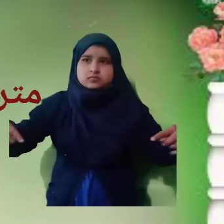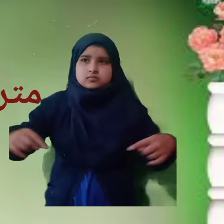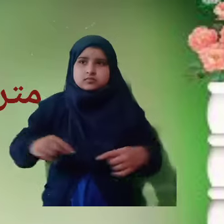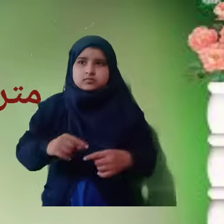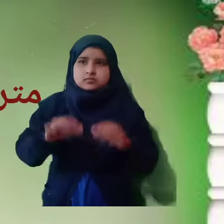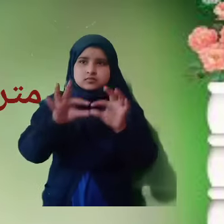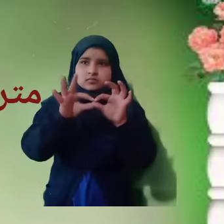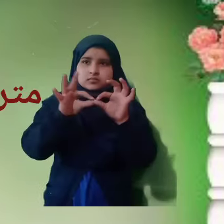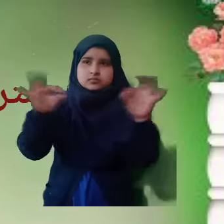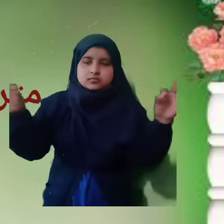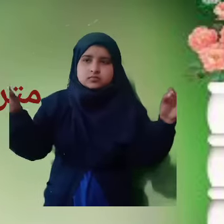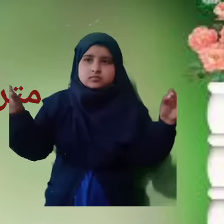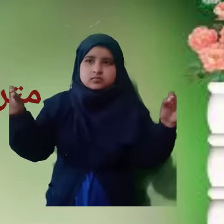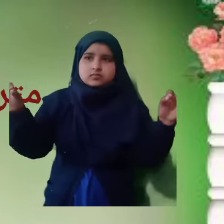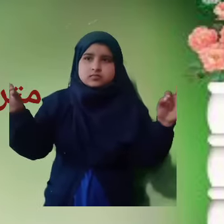ब्रैकेट का साइन करके